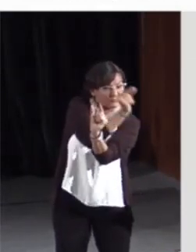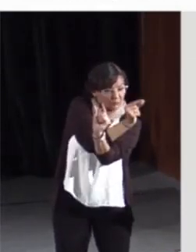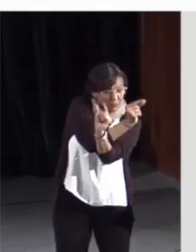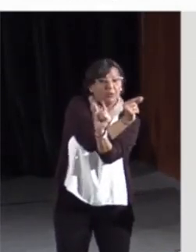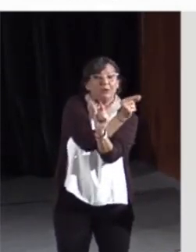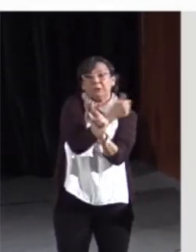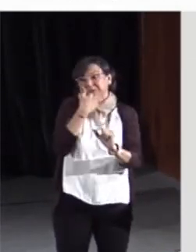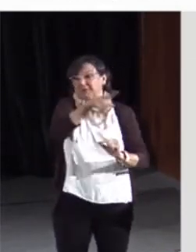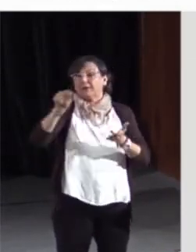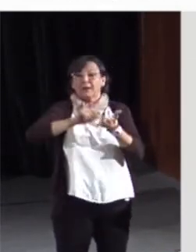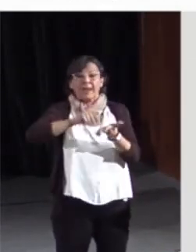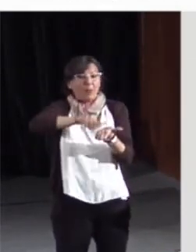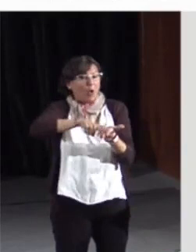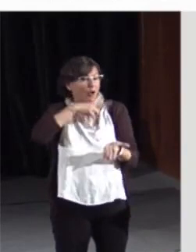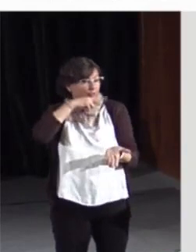El artículo.